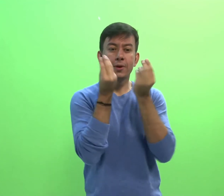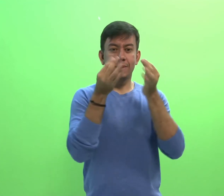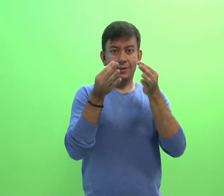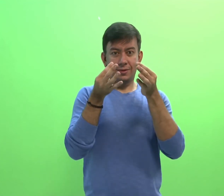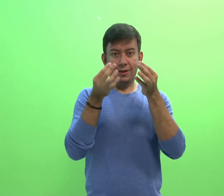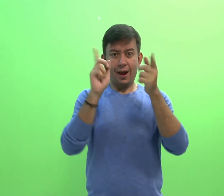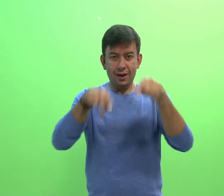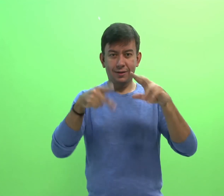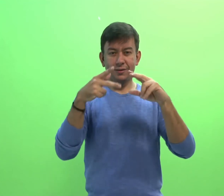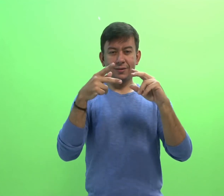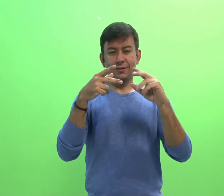mostrar como